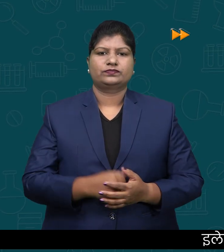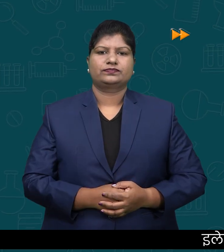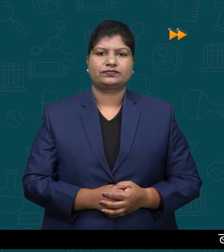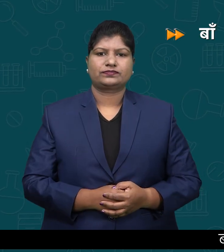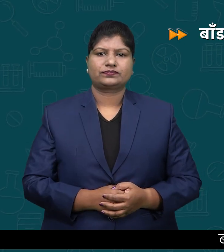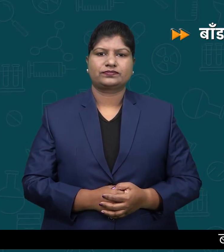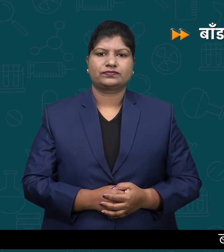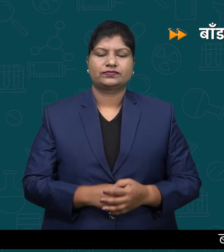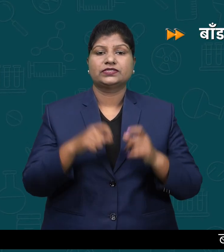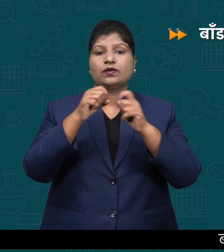बॉन्ड कोन.